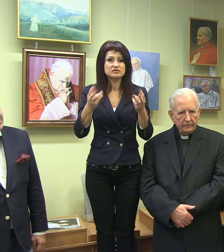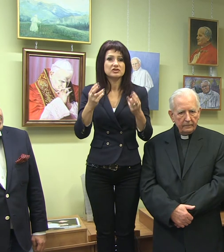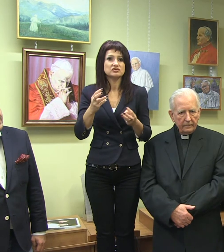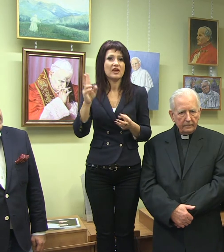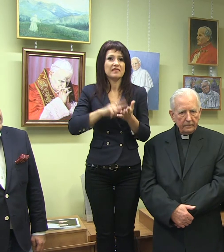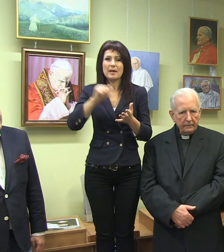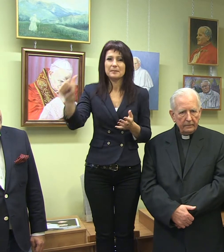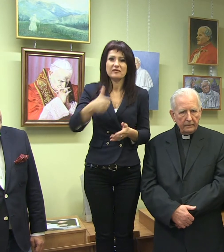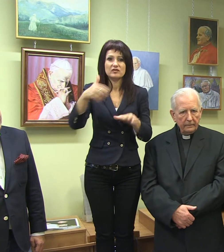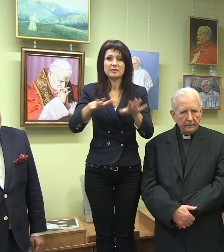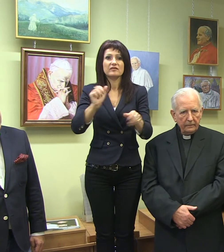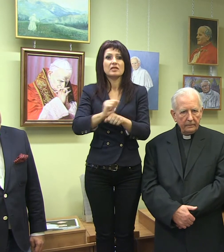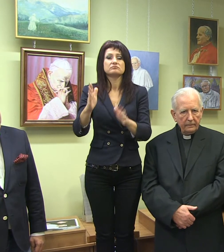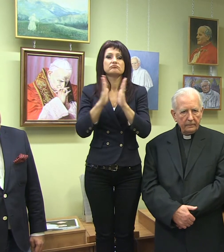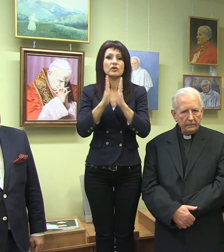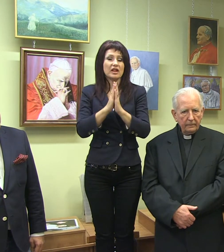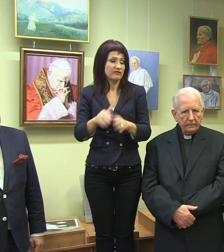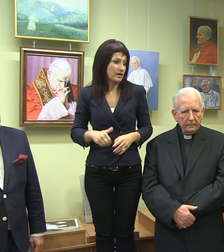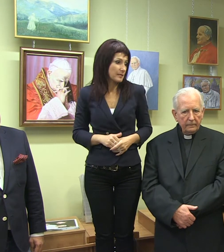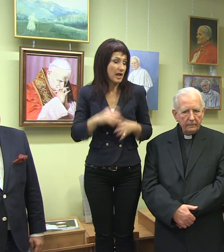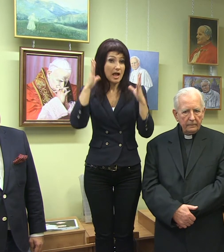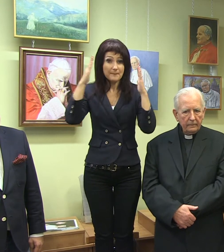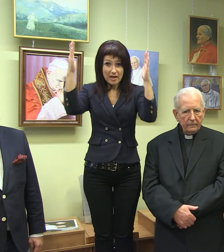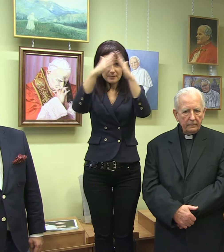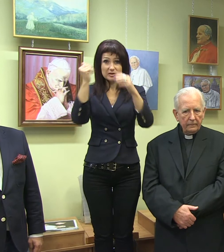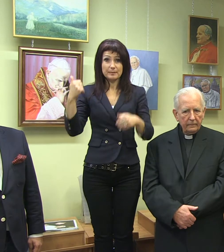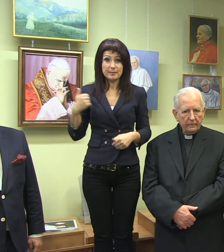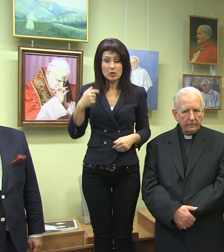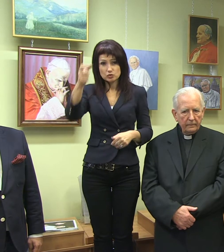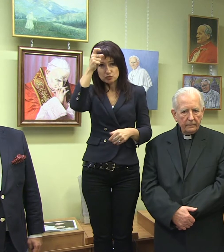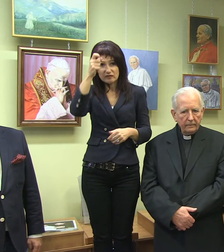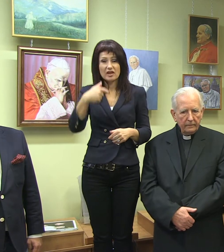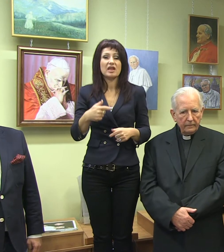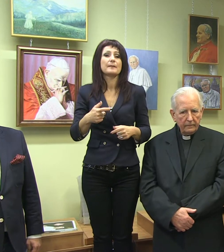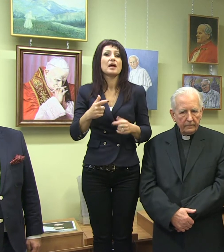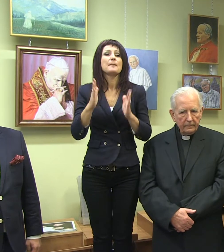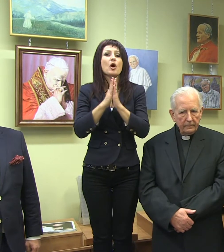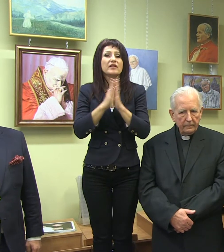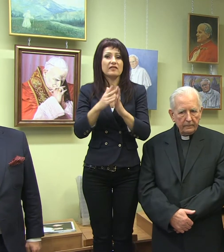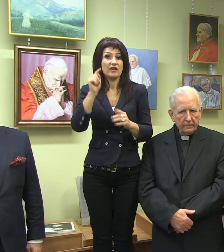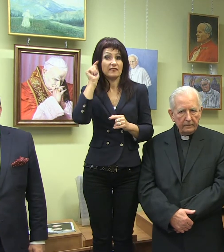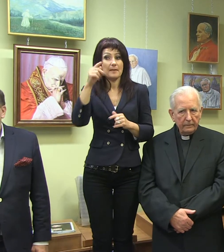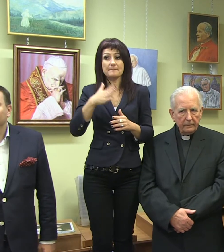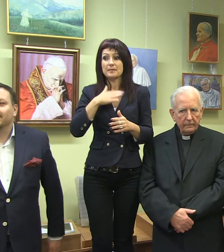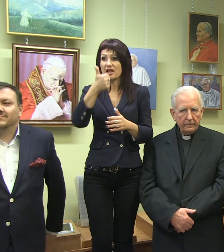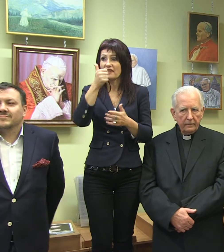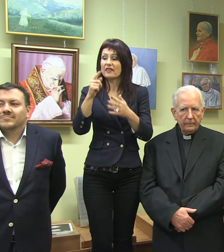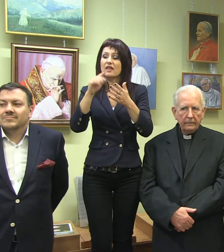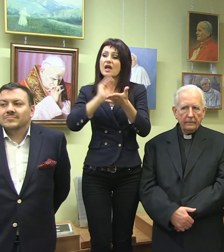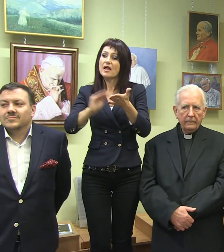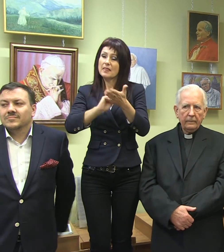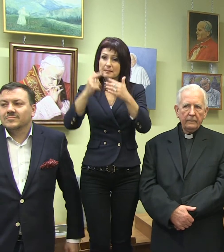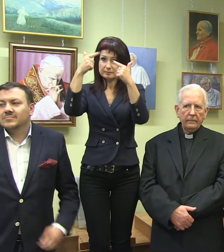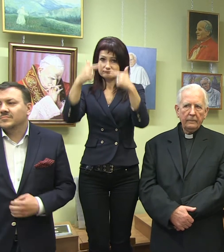na pierwszym miejscu jest modlitwa. Papież był człowiekiem modlitwy i tam mamy jeden taki artykulik